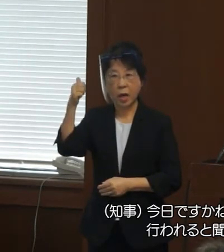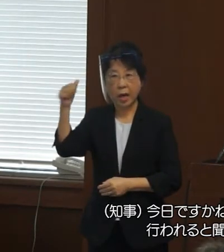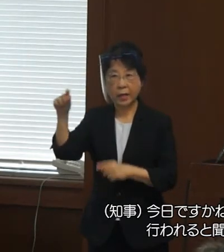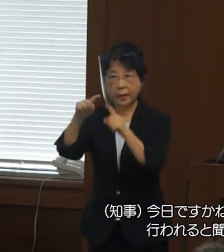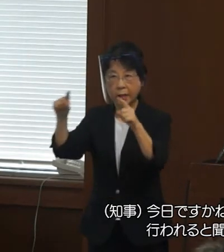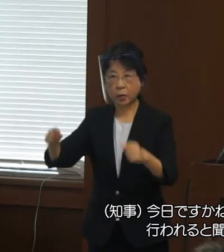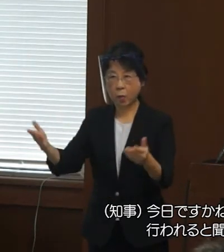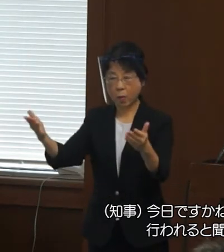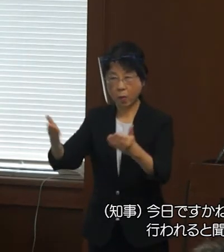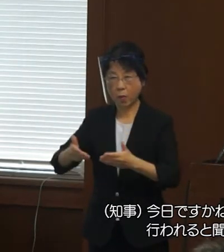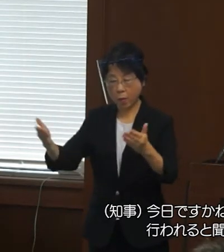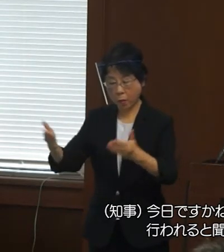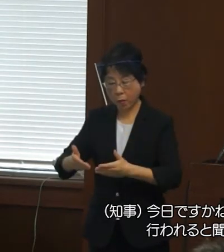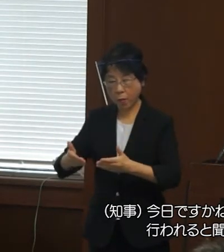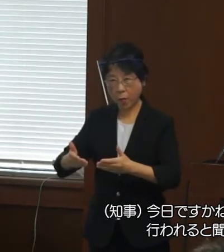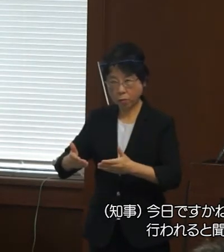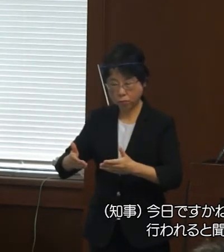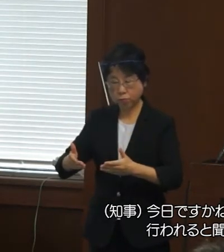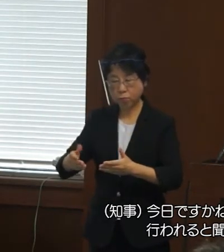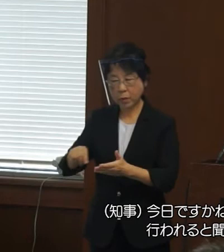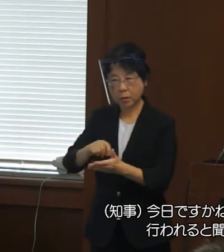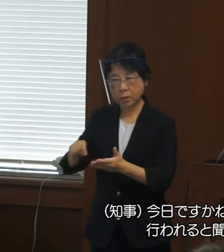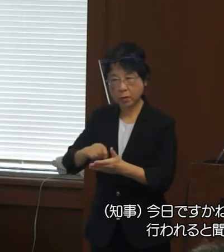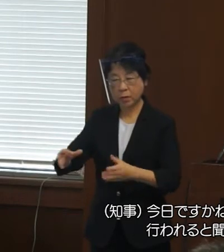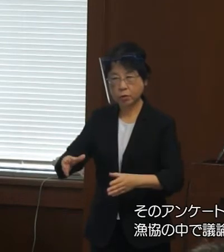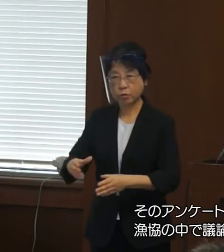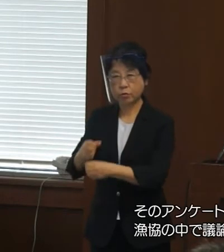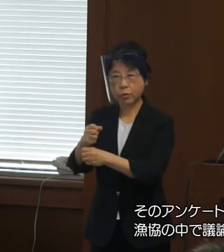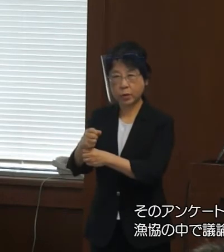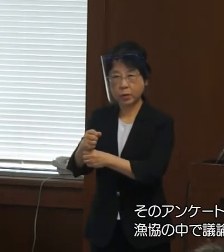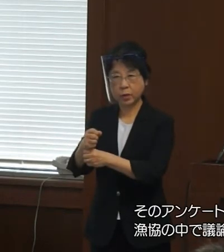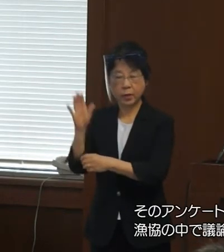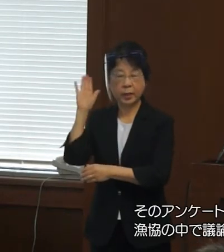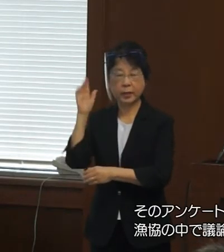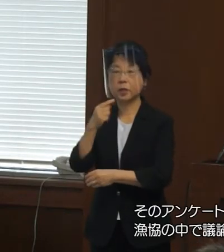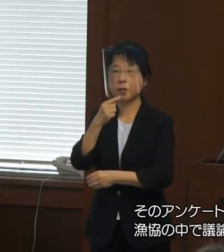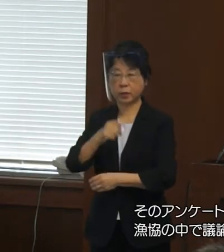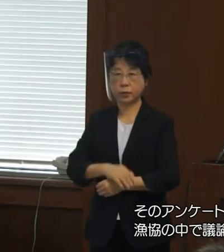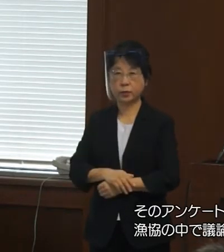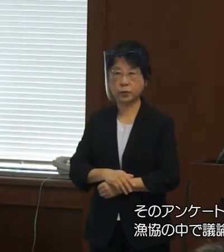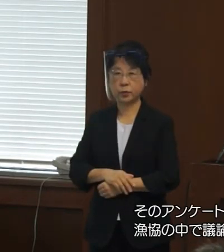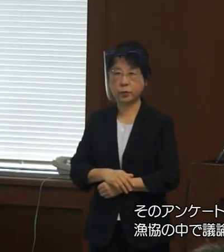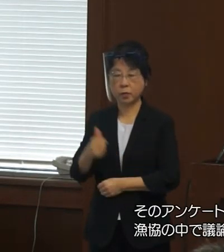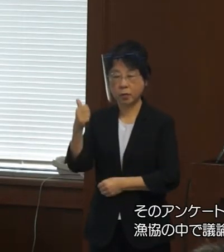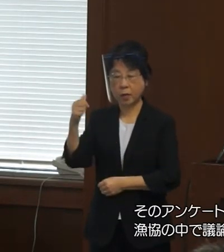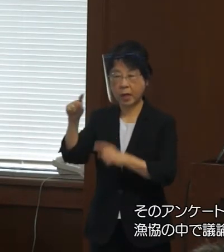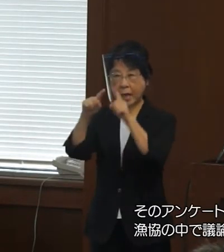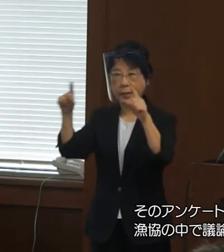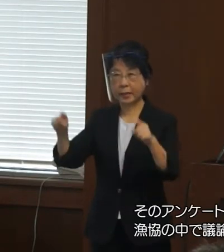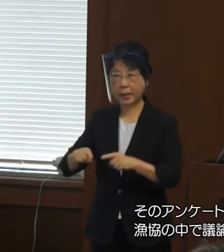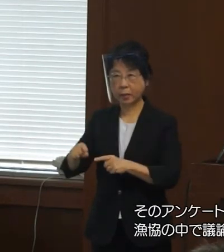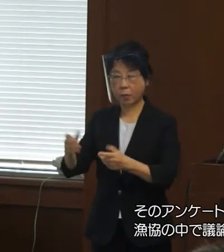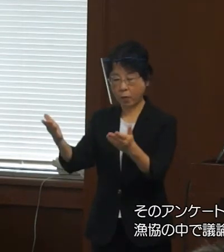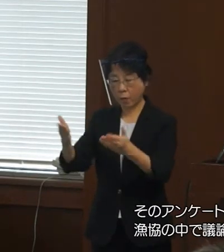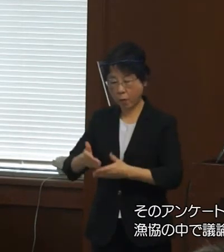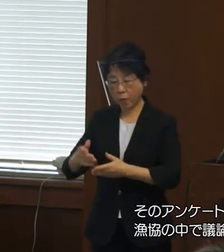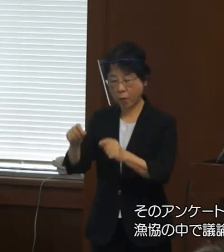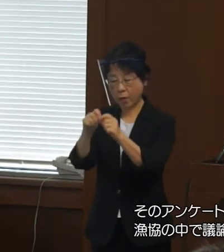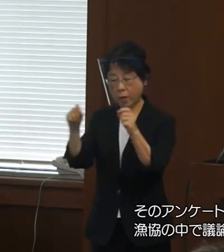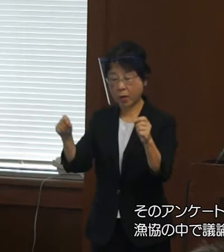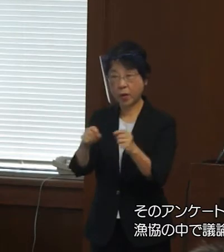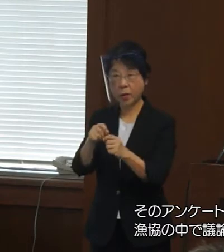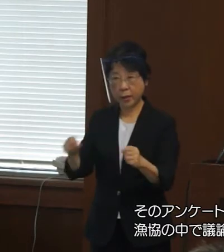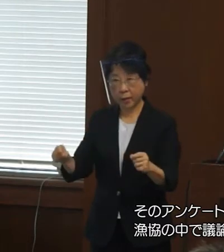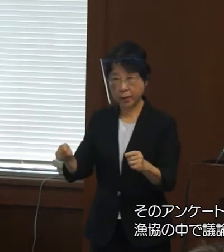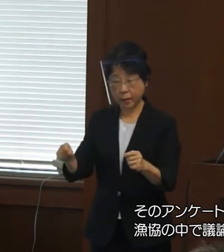開封と集計作業を行うと聞いてるんですけれども、そのアンケート結果を踏まえて、漁協の中で、議論